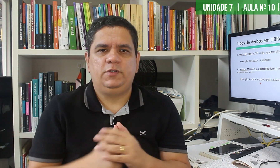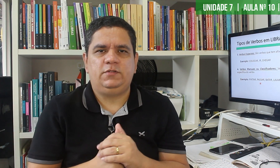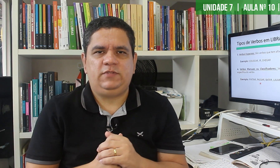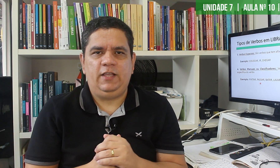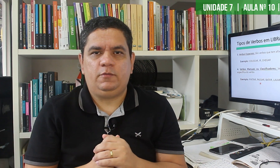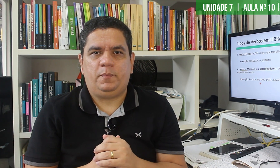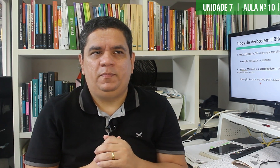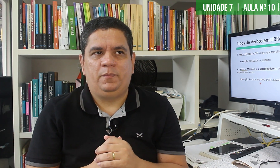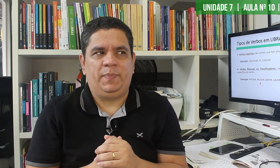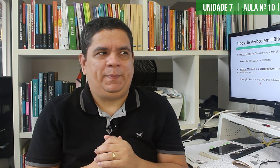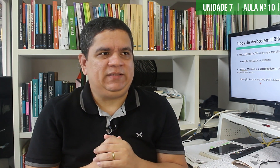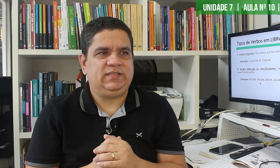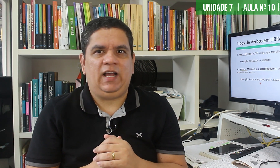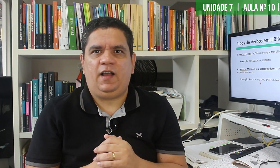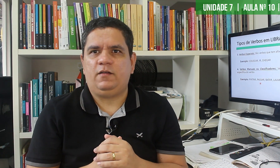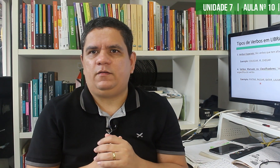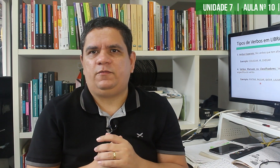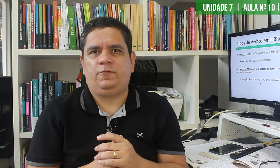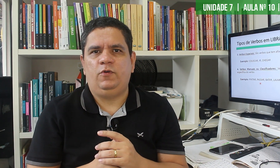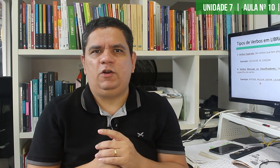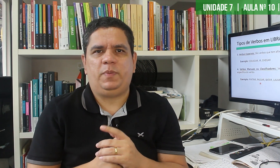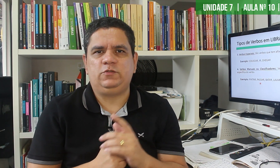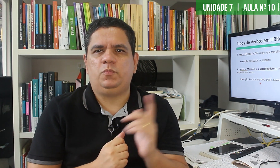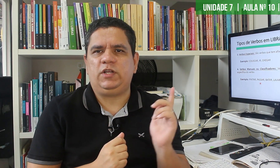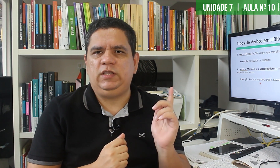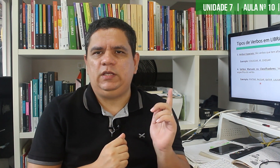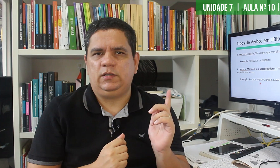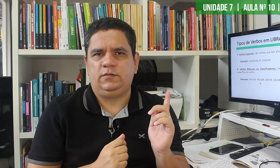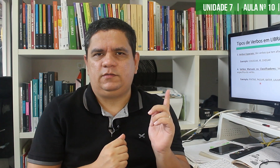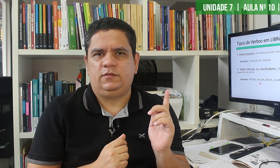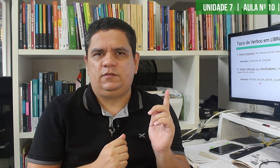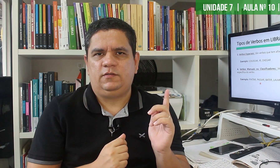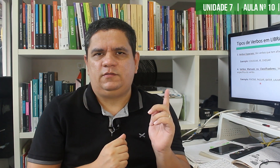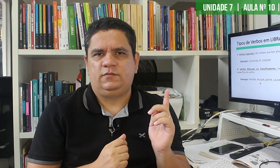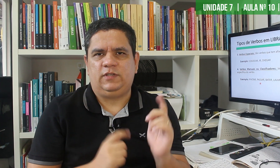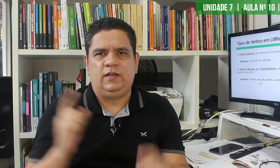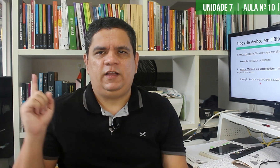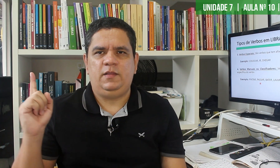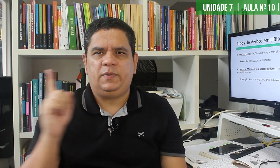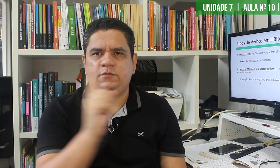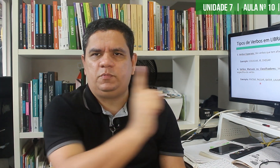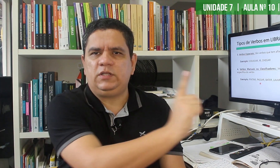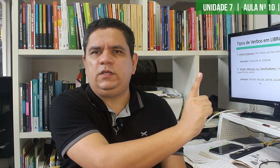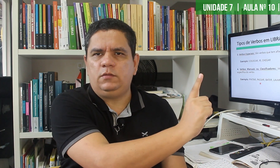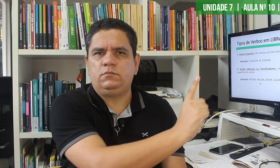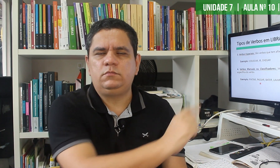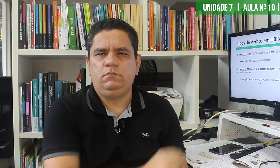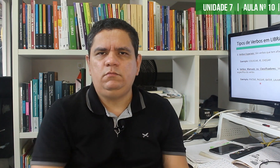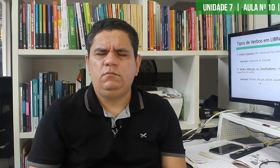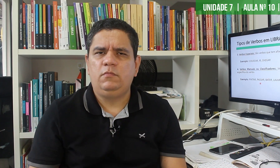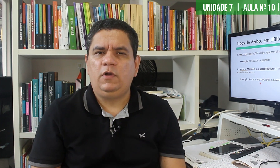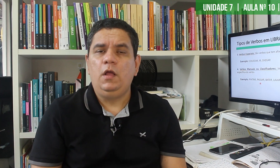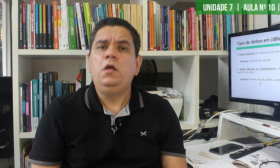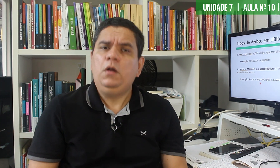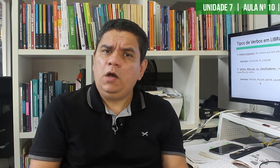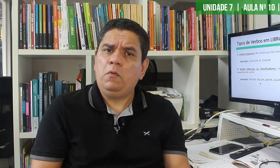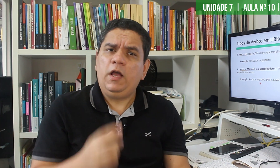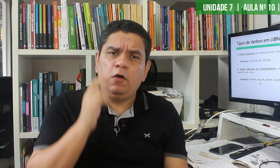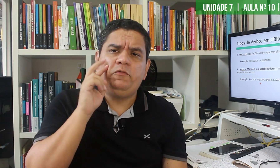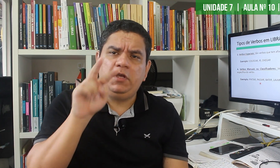eu tenho passar, fulano passou por aqui, tá? Ele passou por aqui. Não, eu vi,